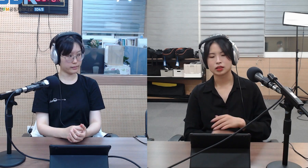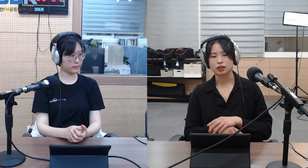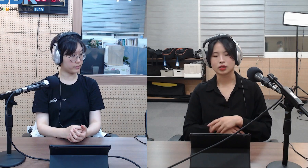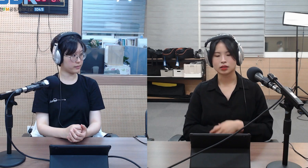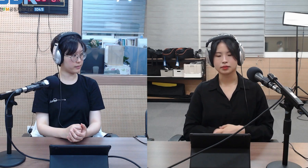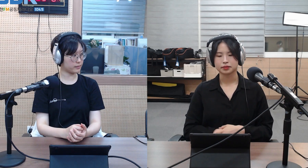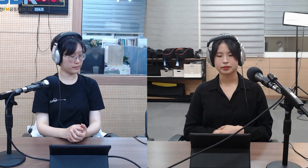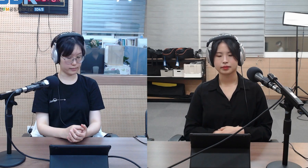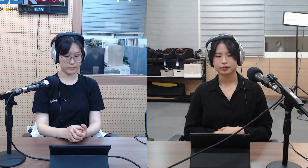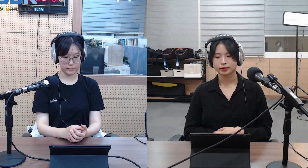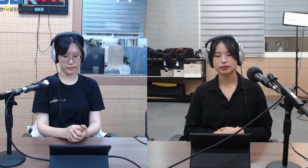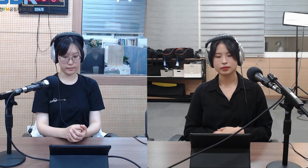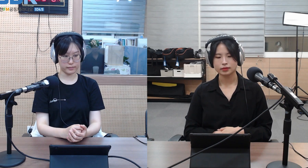제가